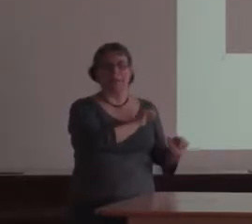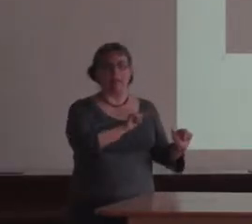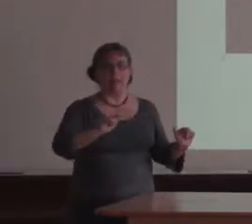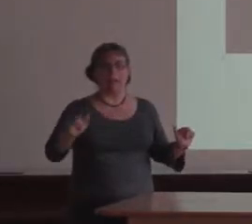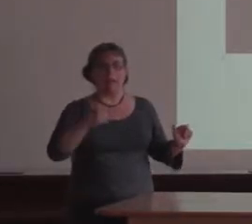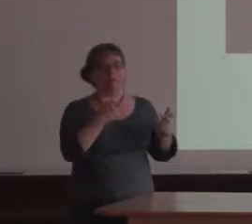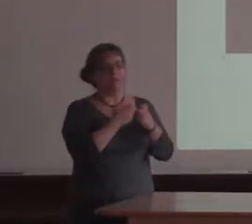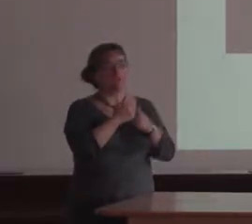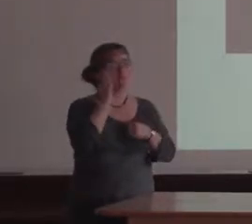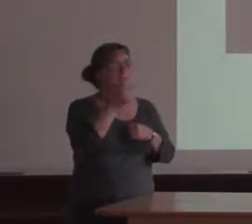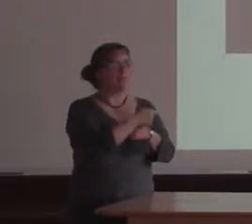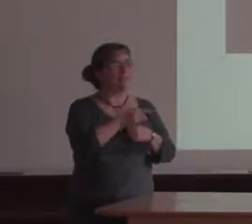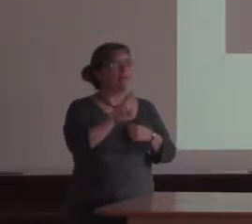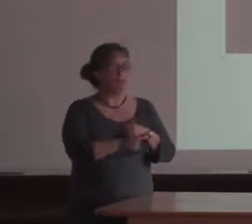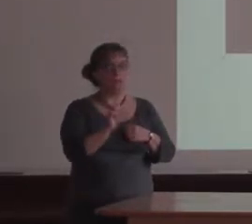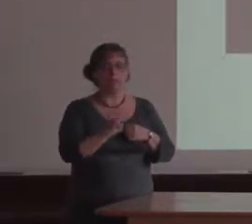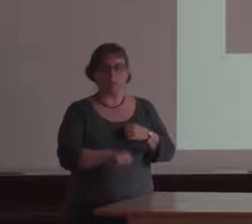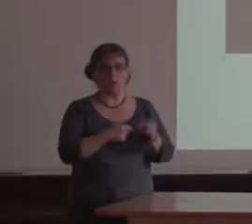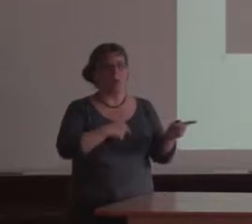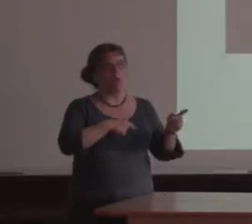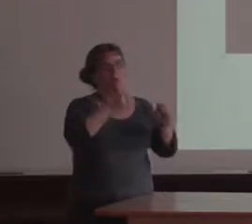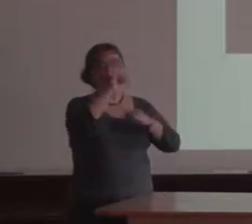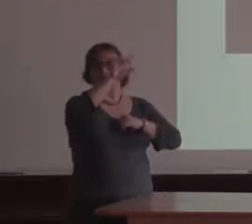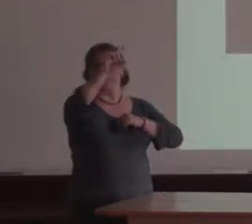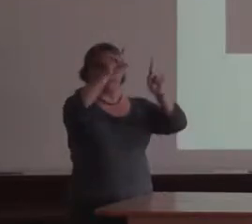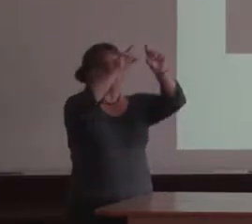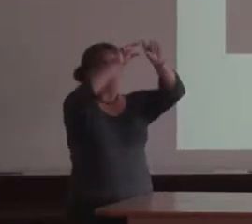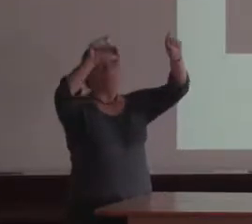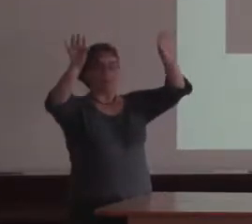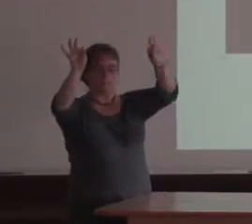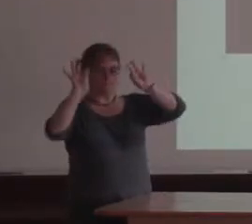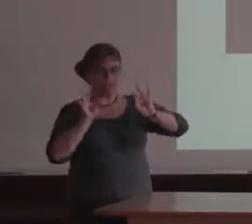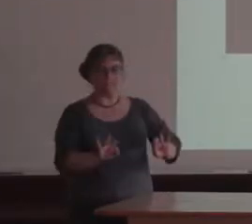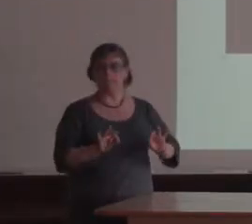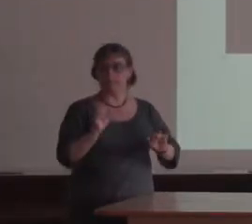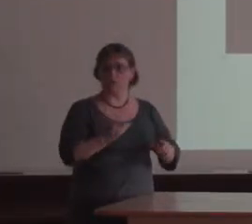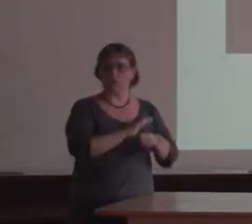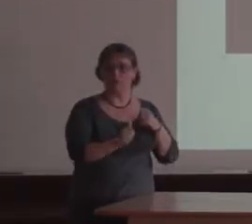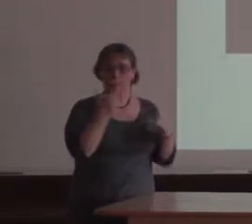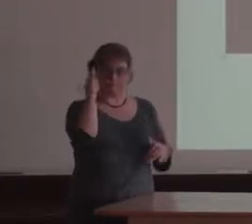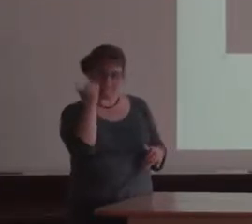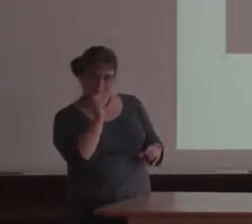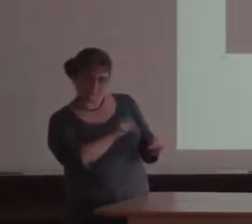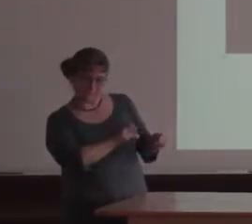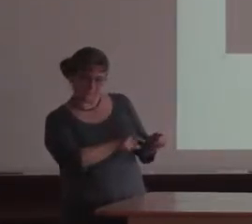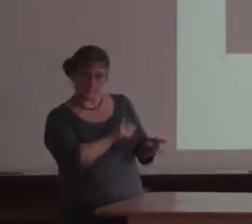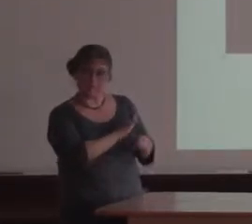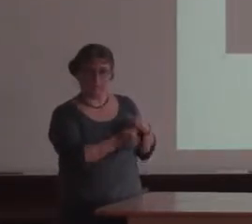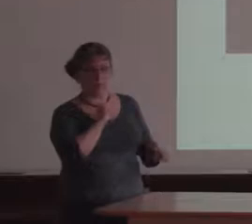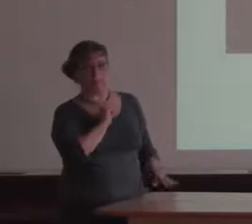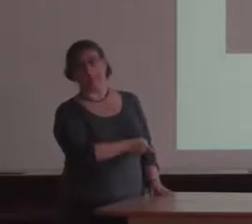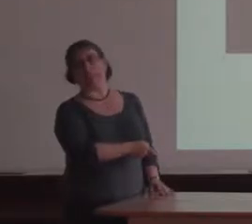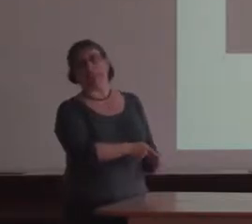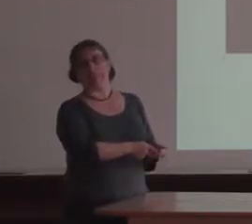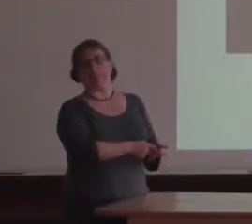Il va nous afficher l'ID de chaque test qu'il exécute. Donc si on copie-colle l'ID d'un test après avoir exécuté l'ensemble des tests, on peut lui dire ben,